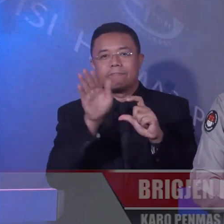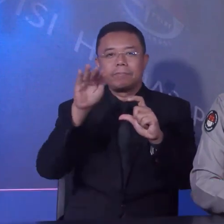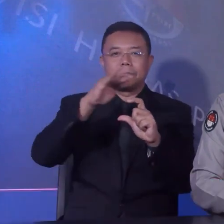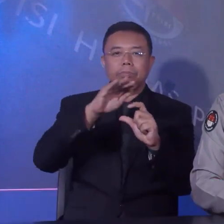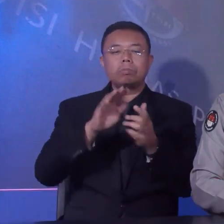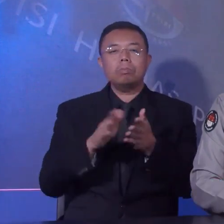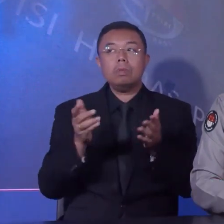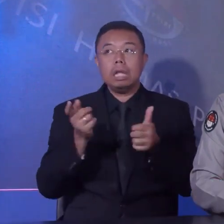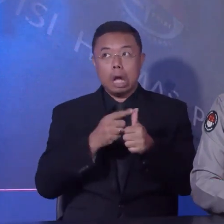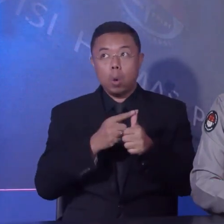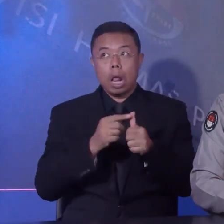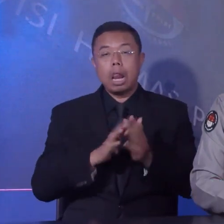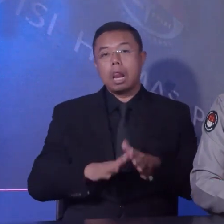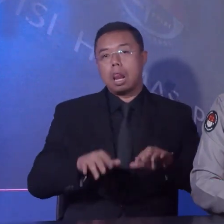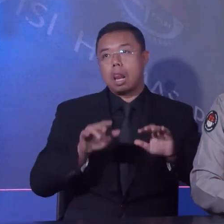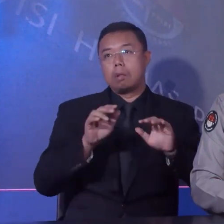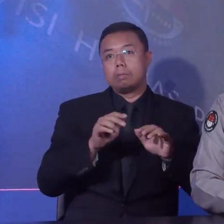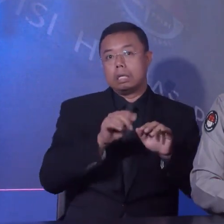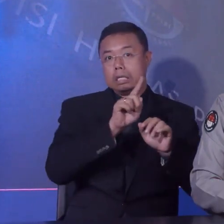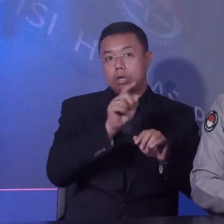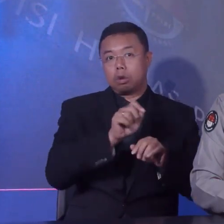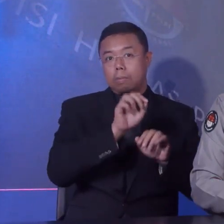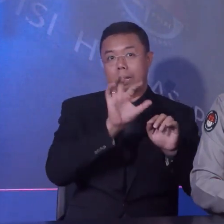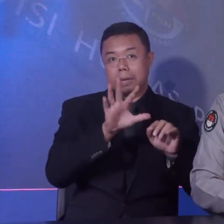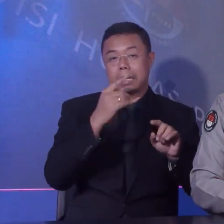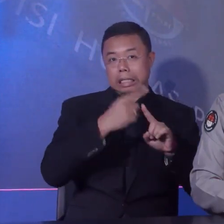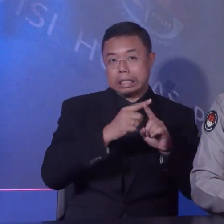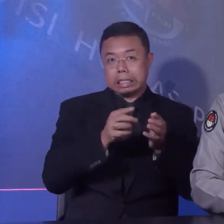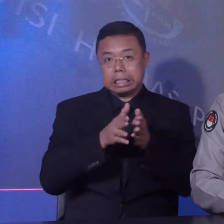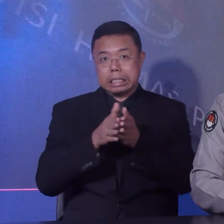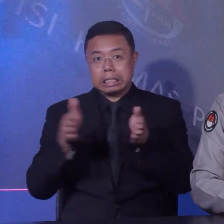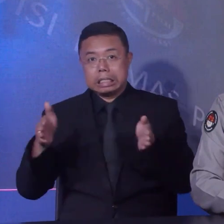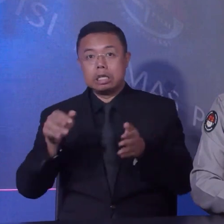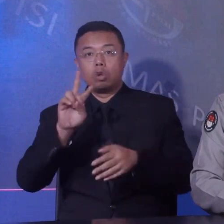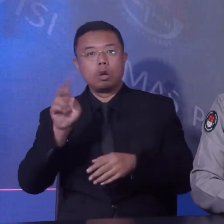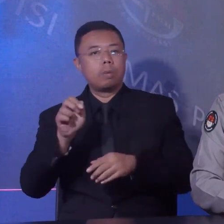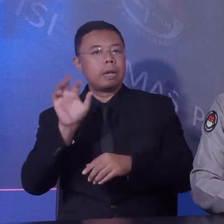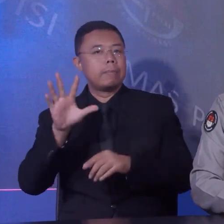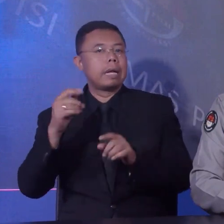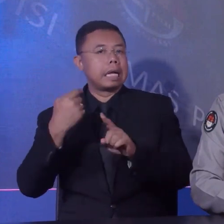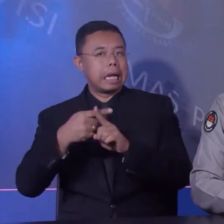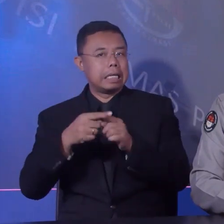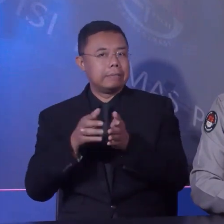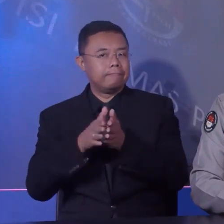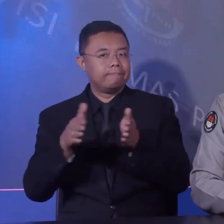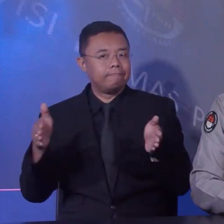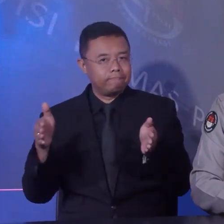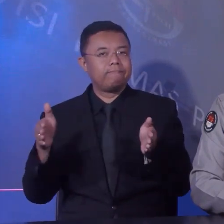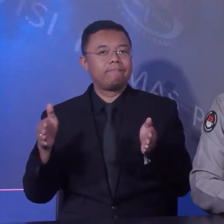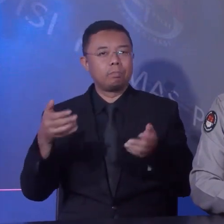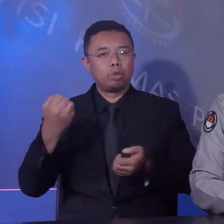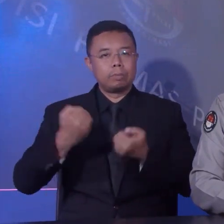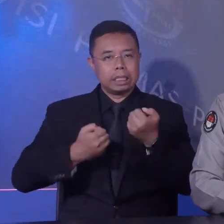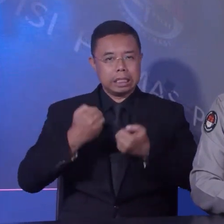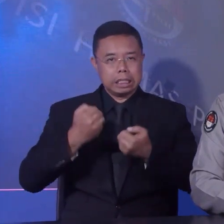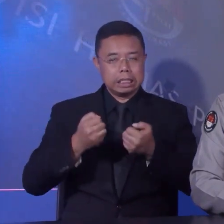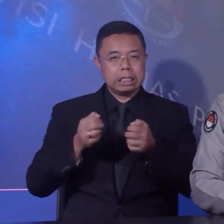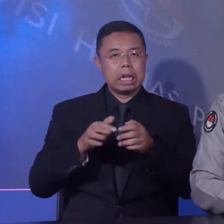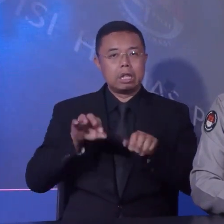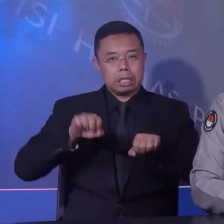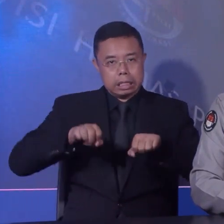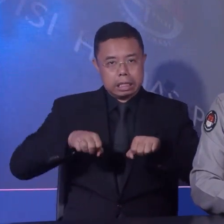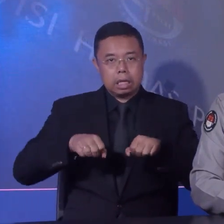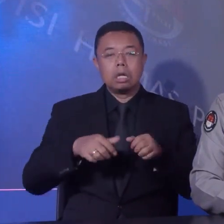dari ukuran lama satu setengah kali lebar kendaraan menjadi dua setengah kali lebar kendaraan uji